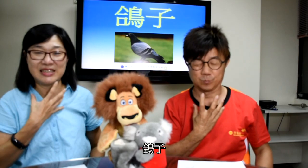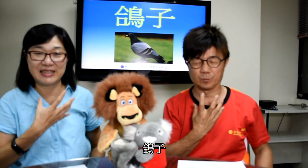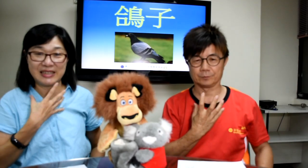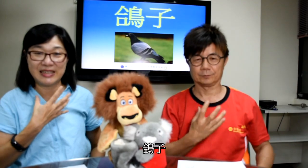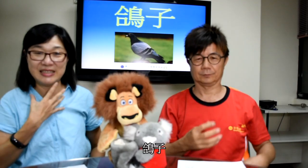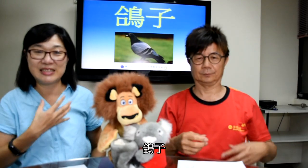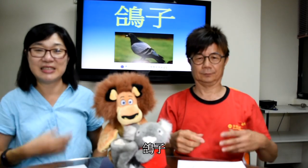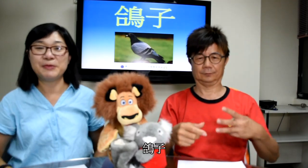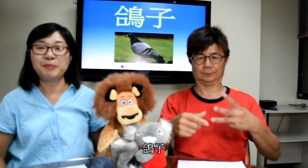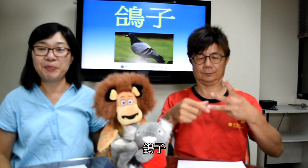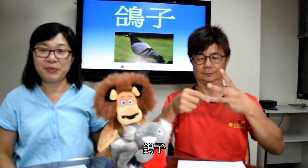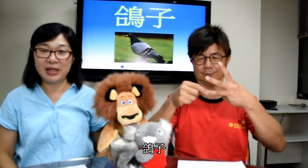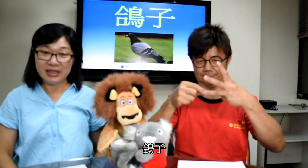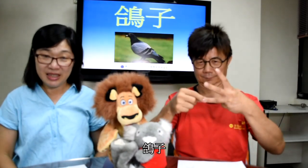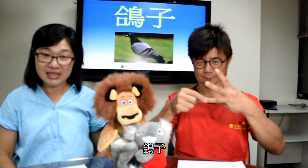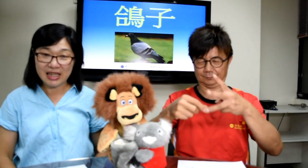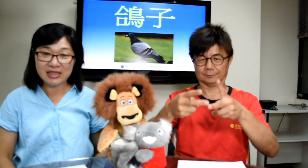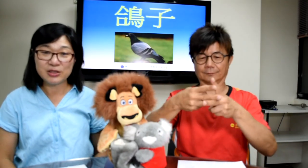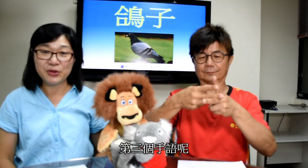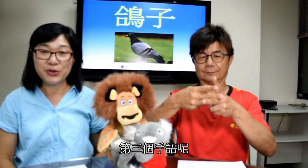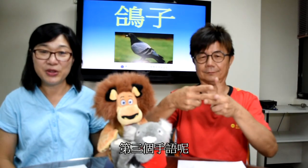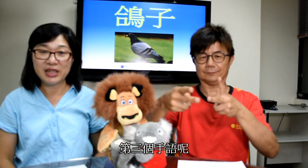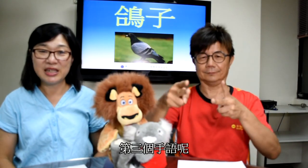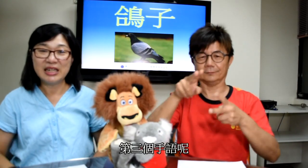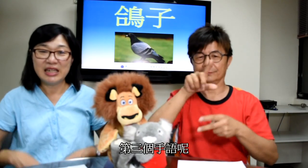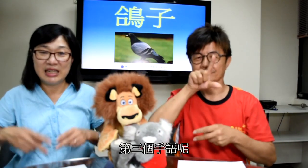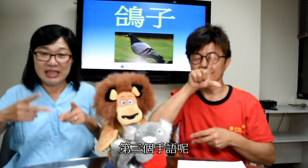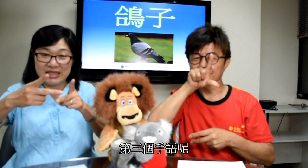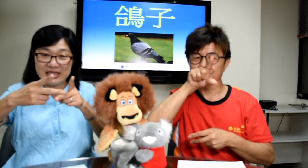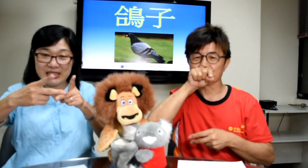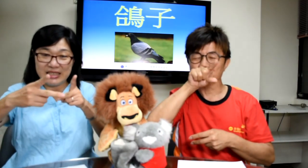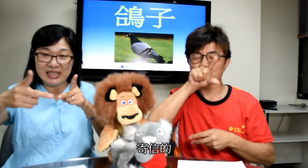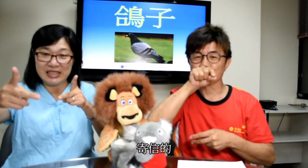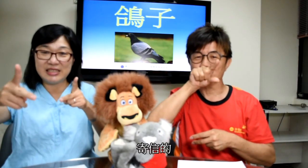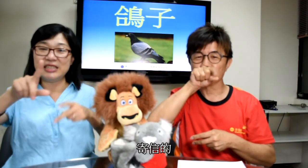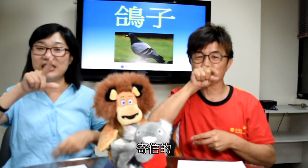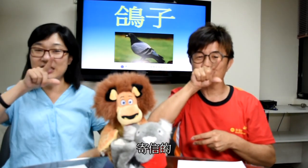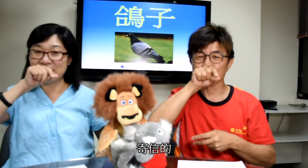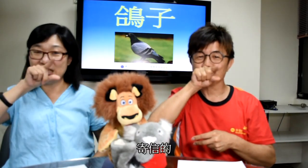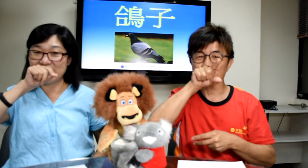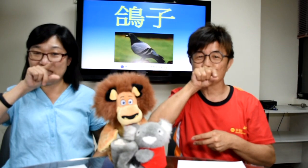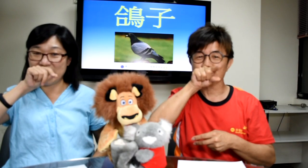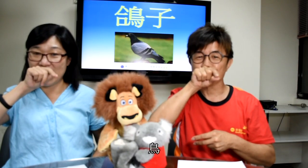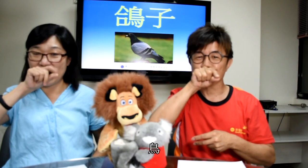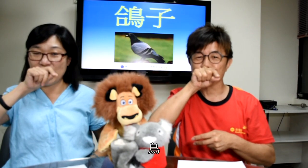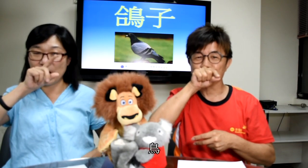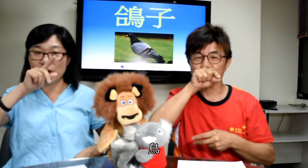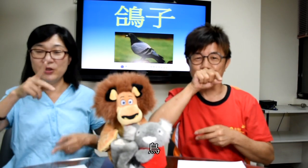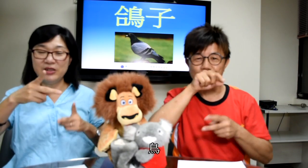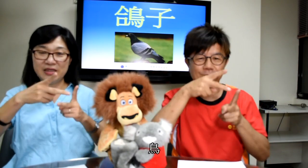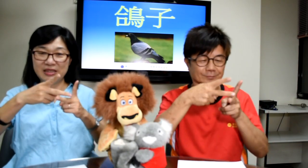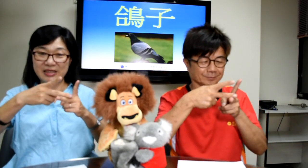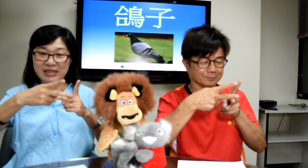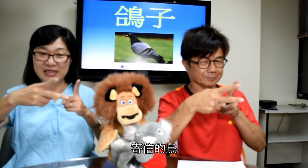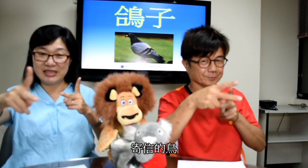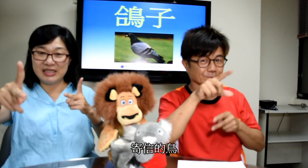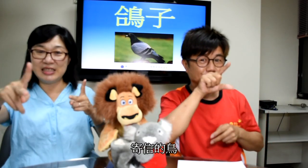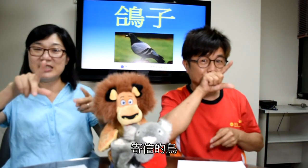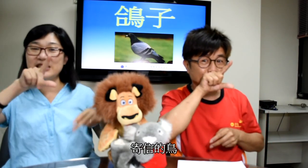鸽子。第三个手语呢？即兴的 鸟，即兴